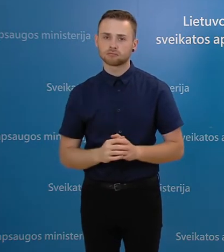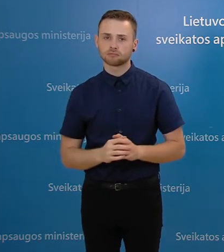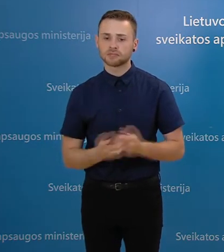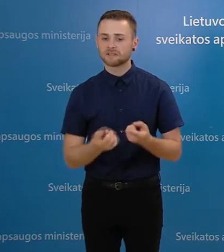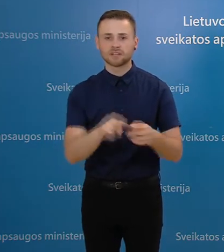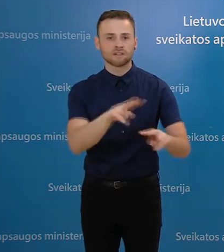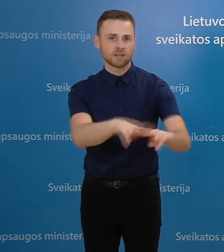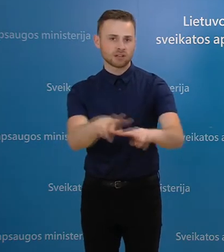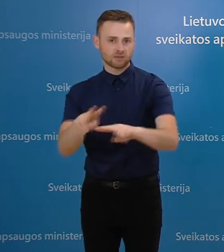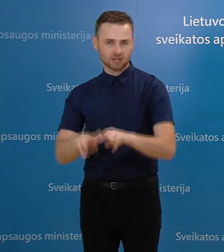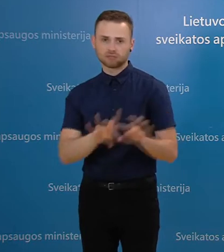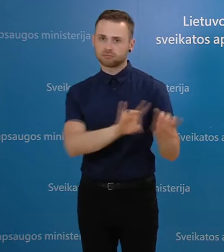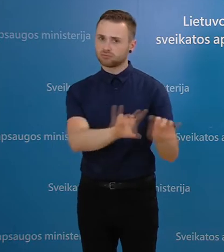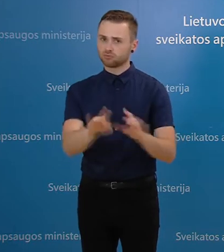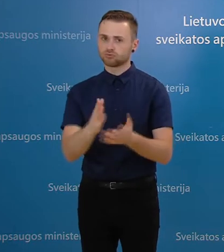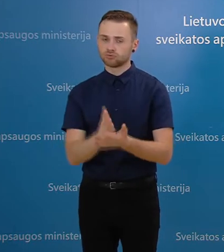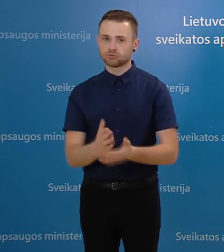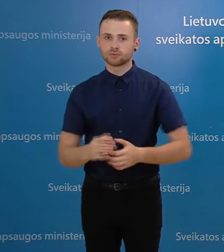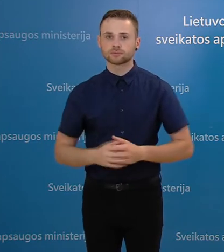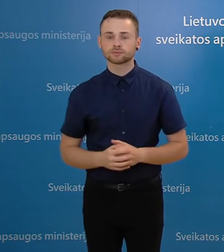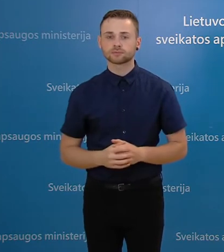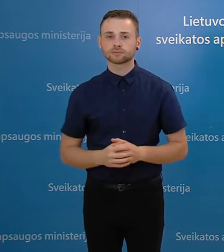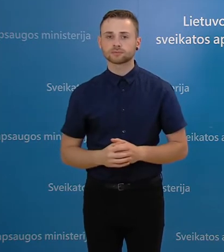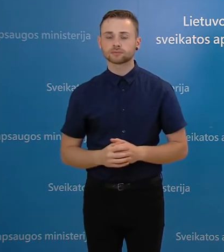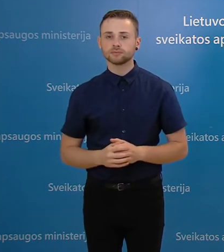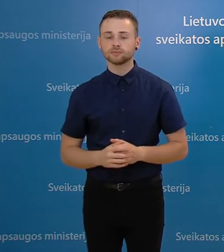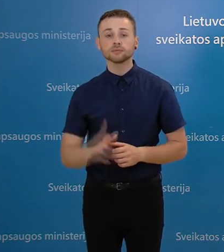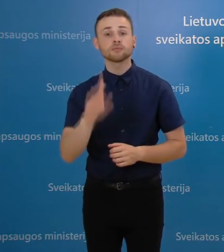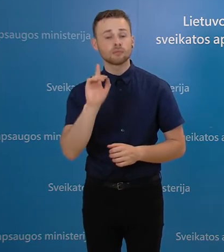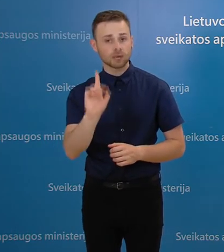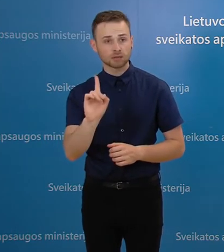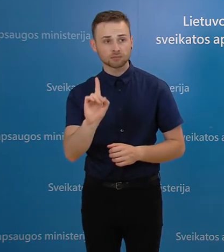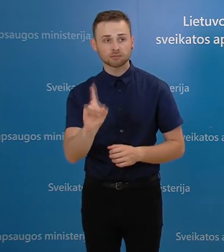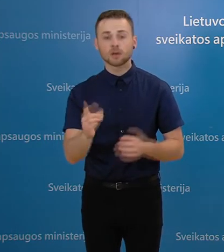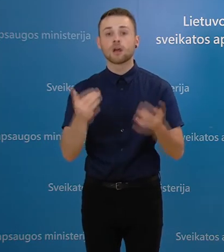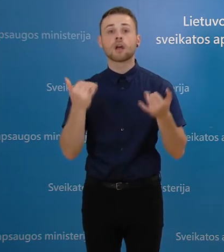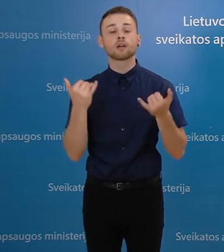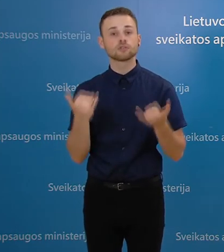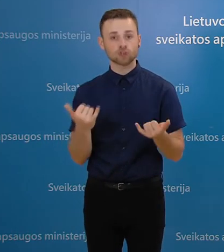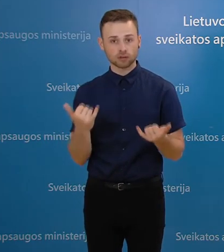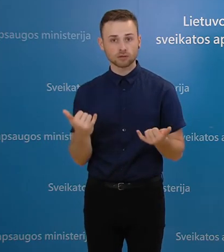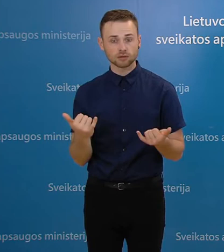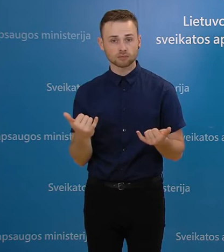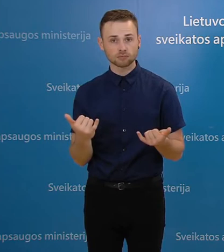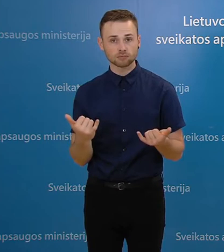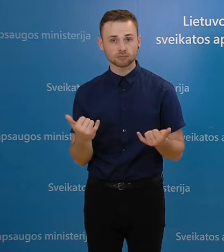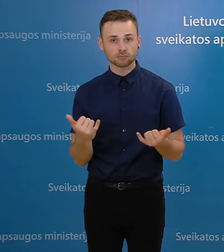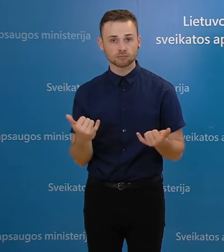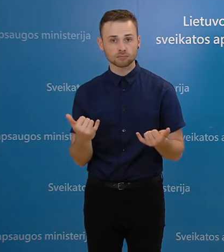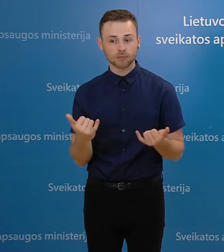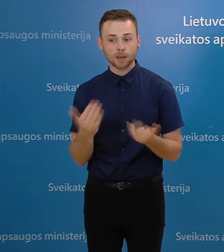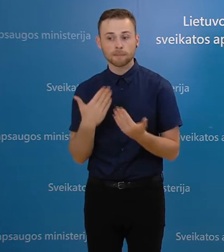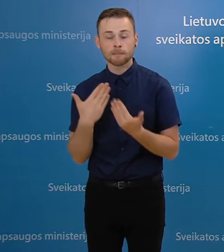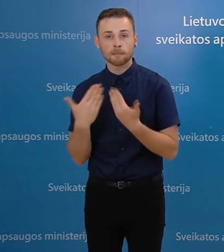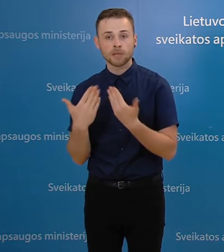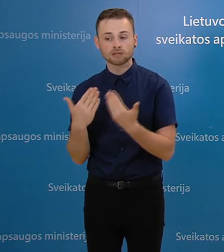koreguoti susitarimus su Lenkija, bet kaip ir minėjau, šiandien jau šitas